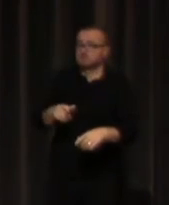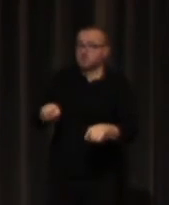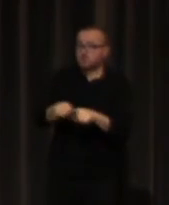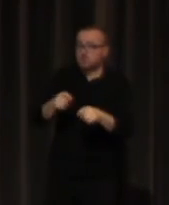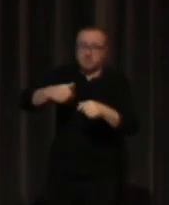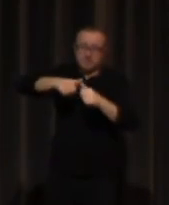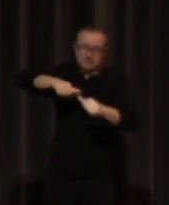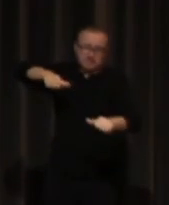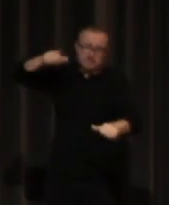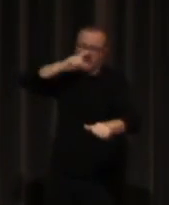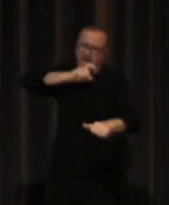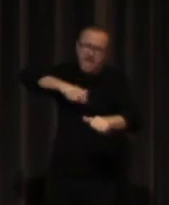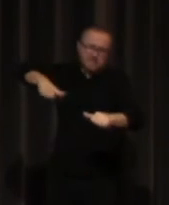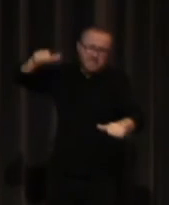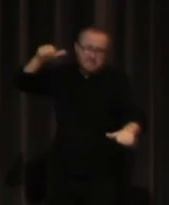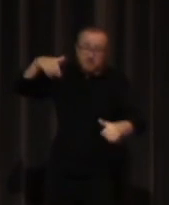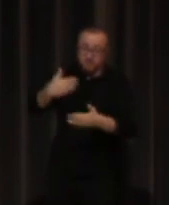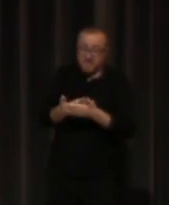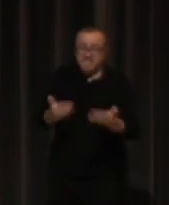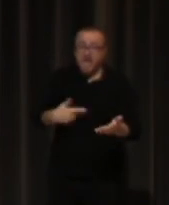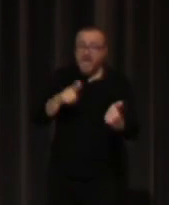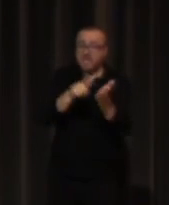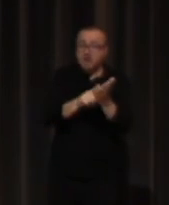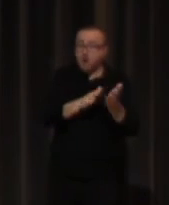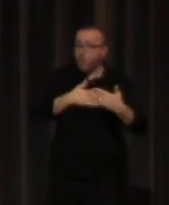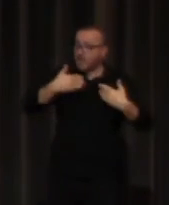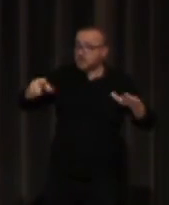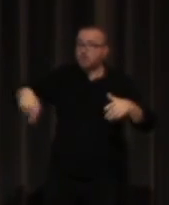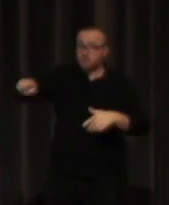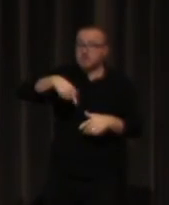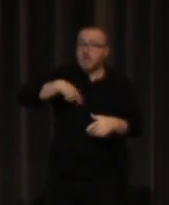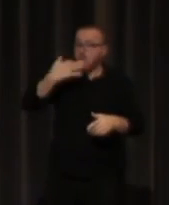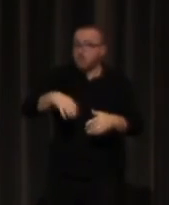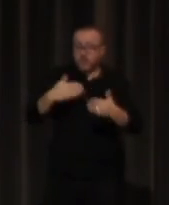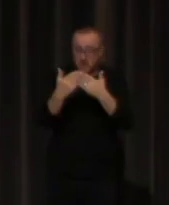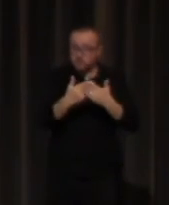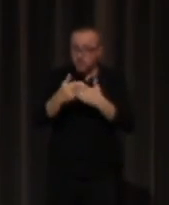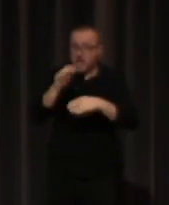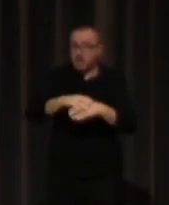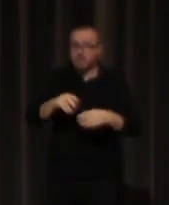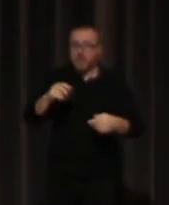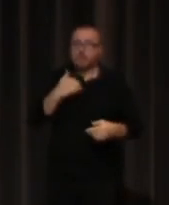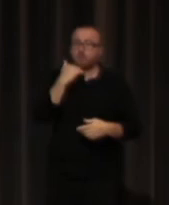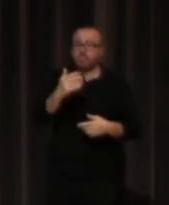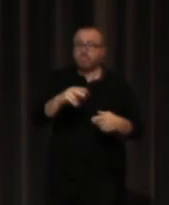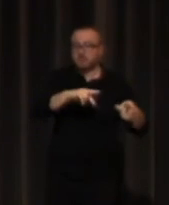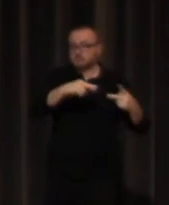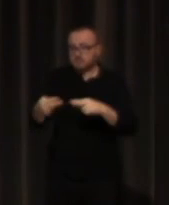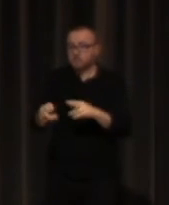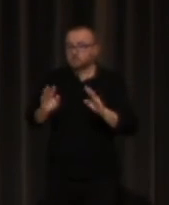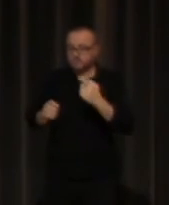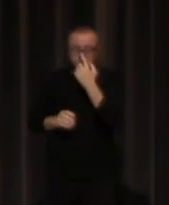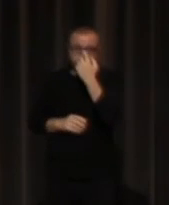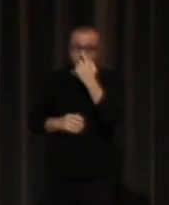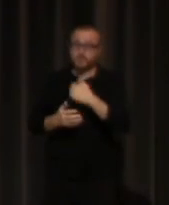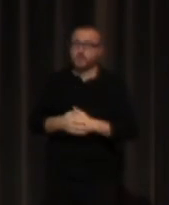lluny. Aquest és el títol de la meva conferència, que segurament us haureu preguntat i veig que no ha espantat